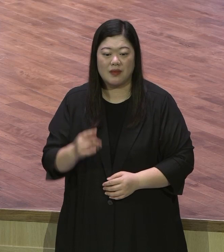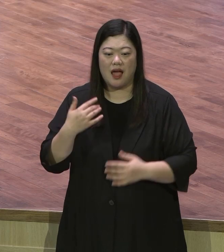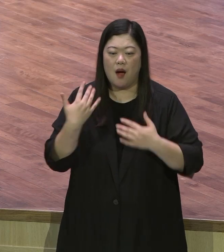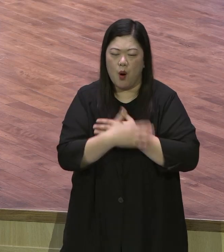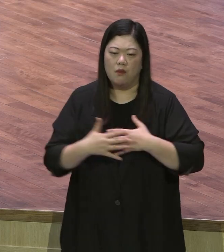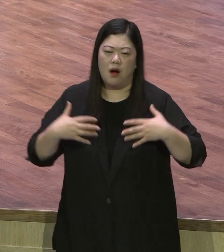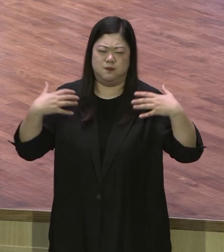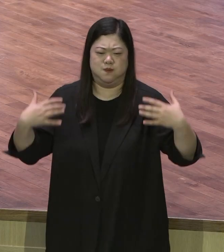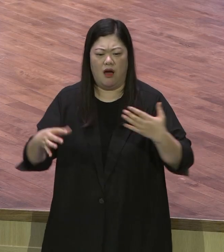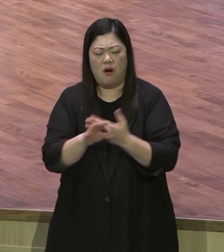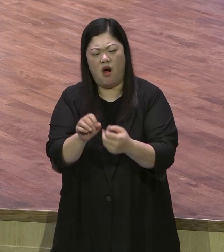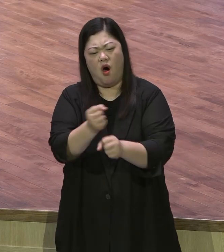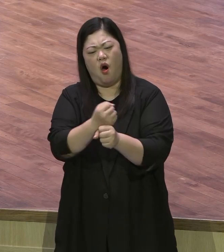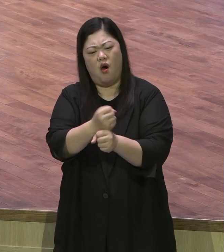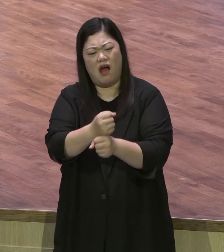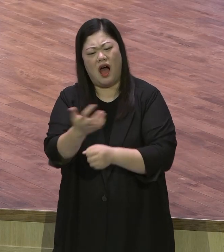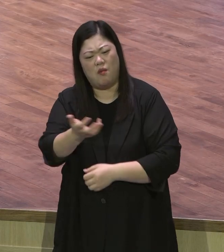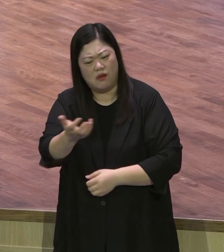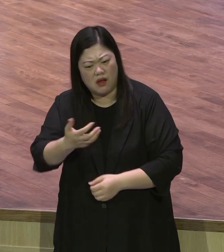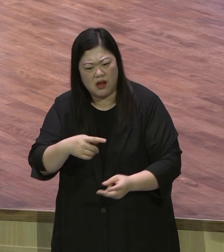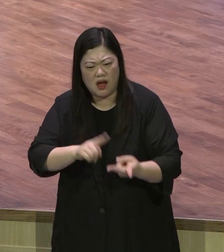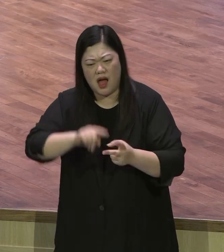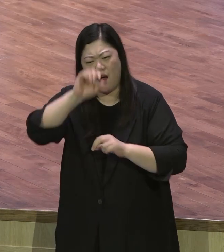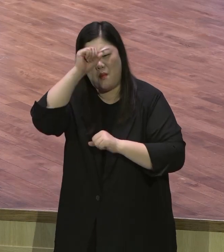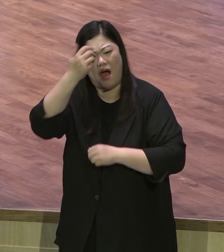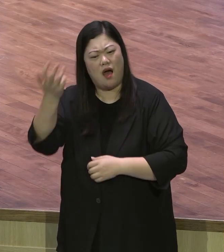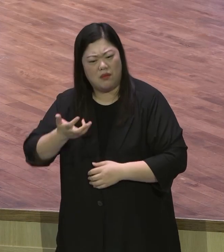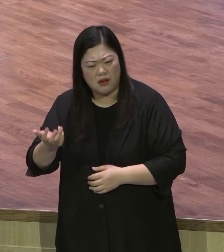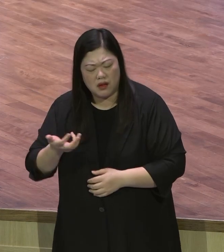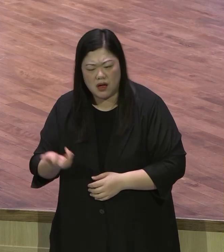뭐 다 옵니다. 오게 돼 있어요. 그게 뭐